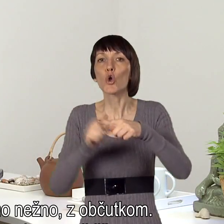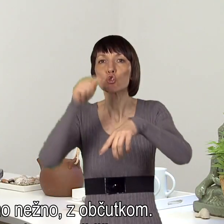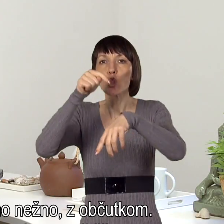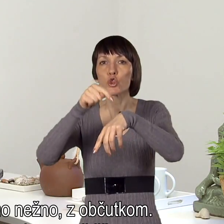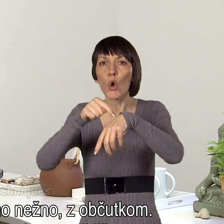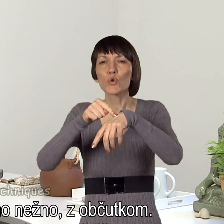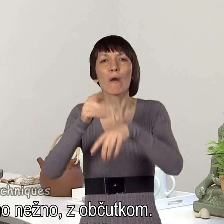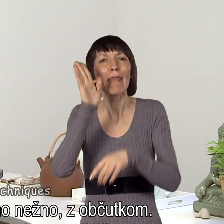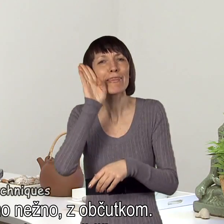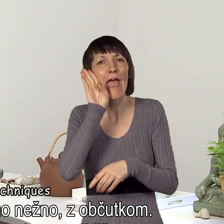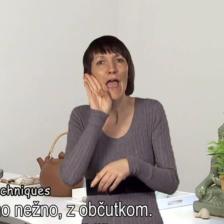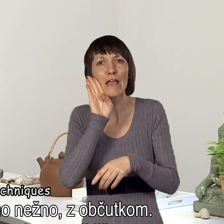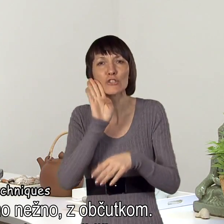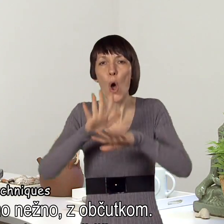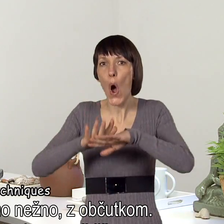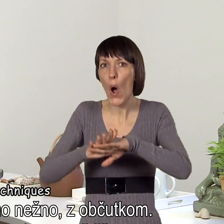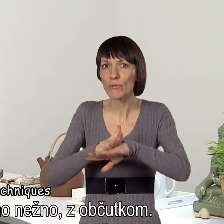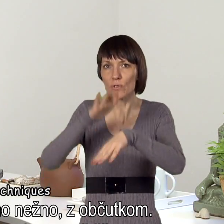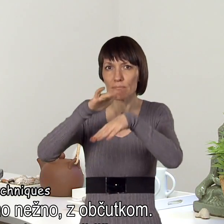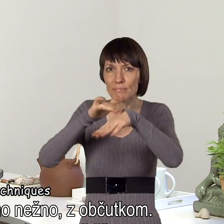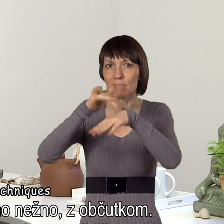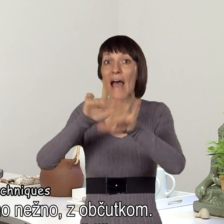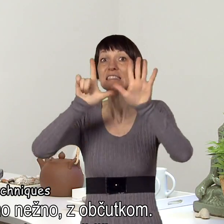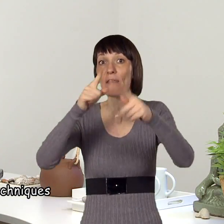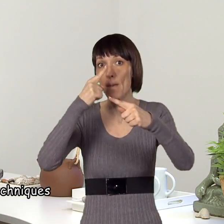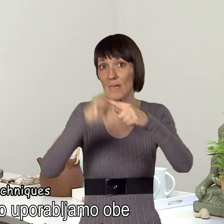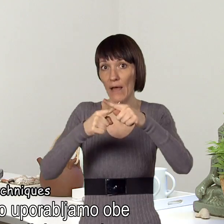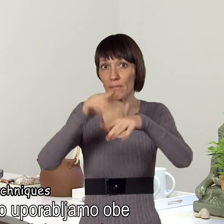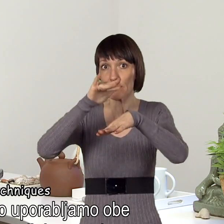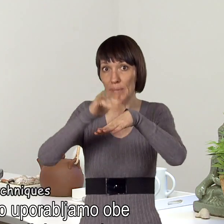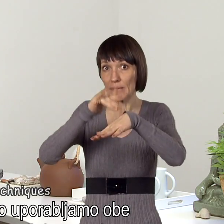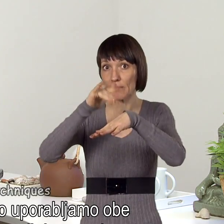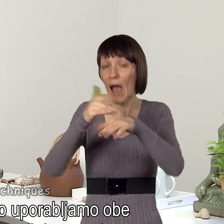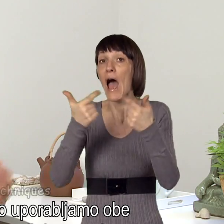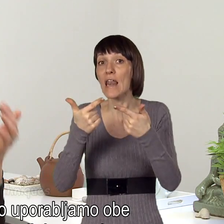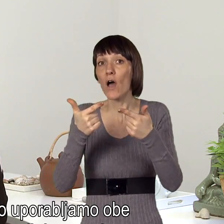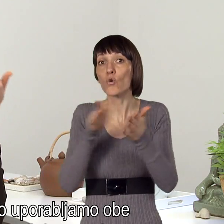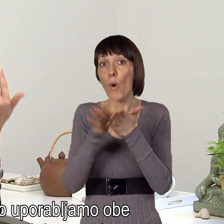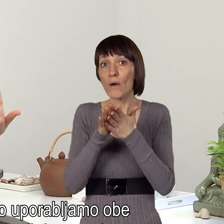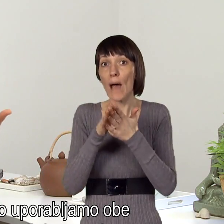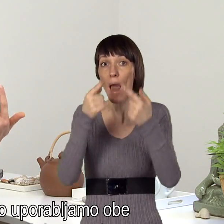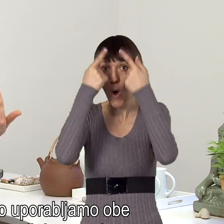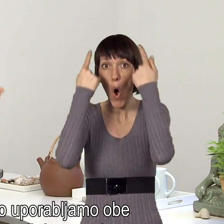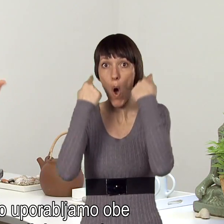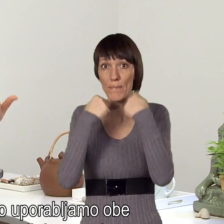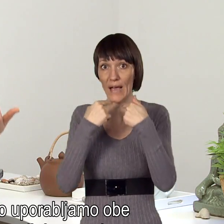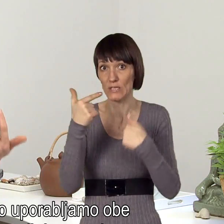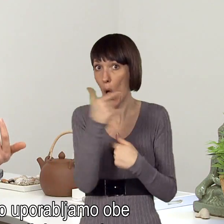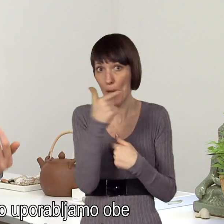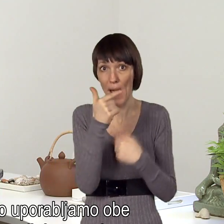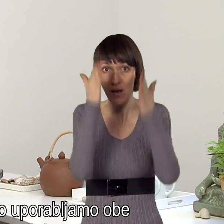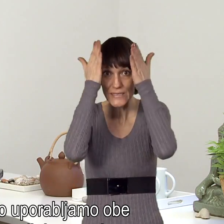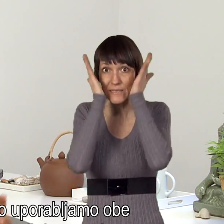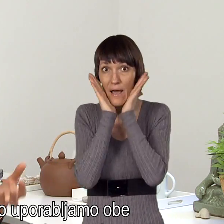Po točkah se tapkamo nežno in z občutkom. Po vsaki točki se tapkamo približno 7-krat. Lahko uporabljamo obe strani